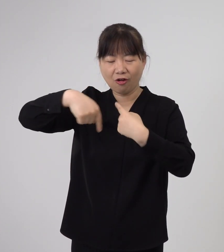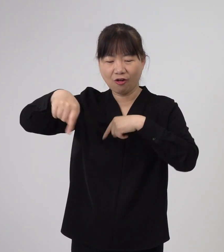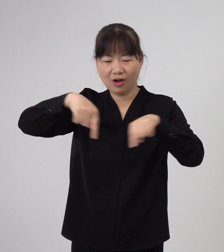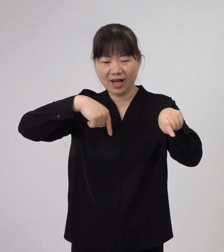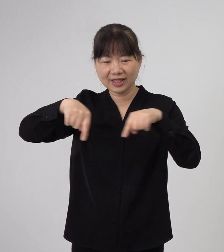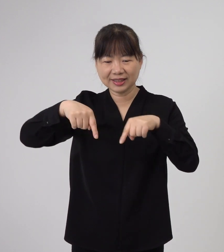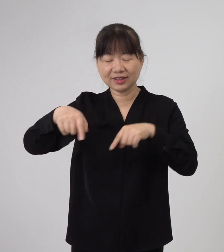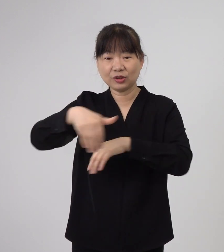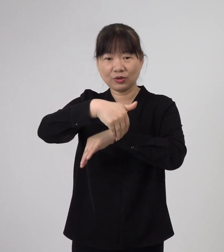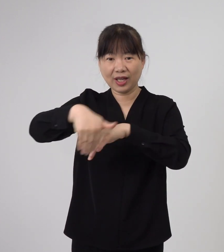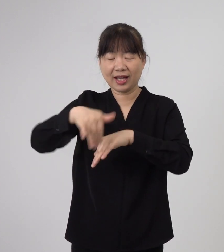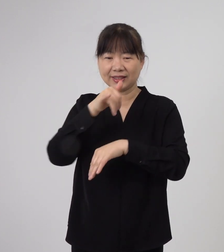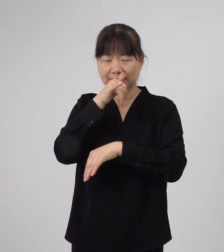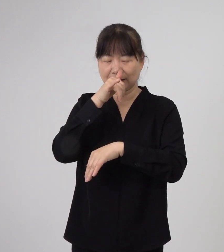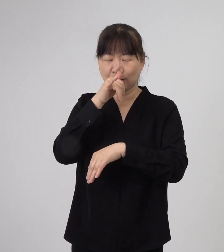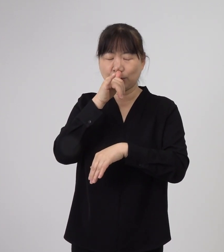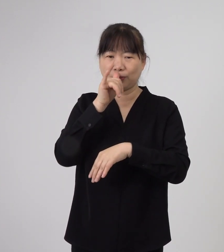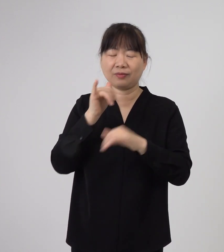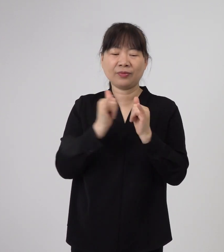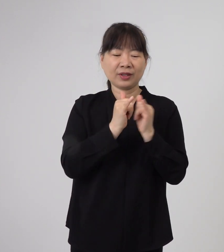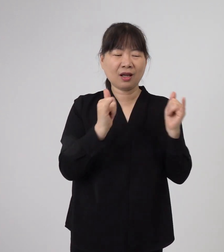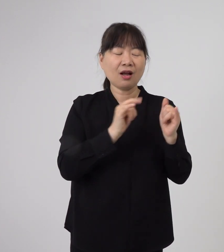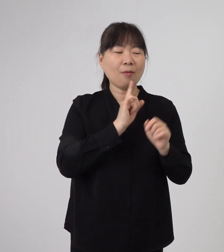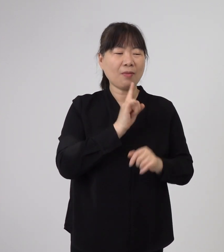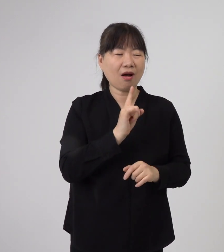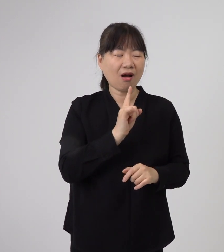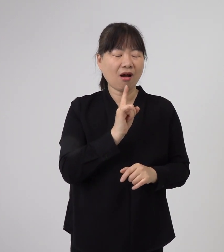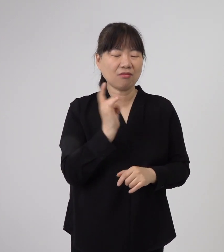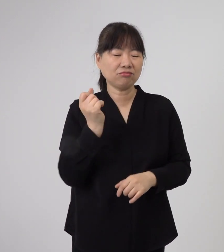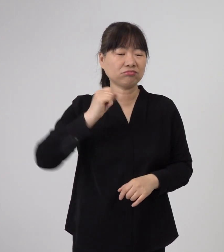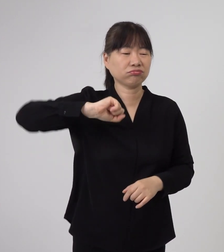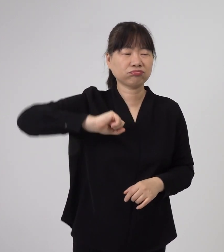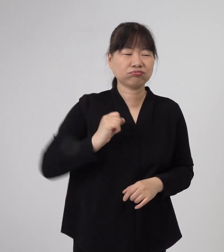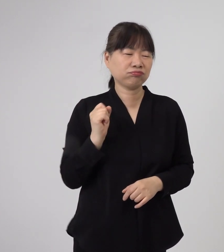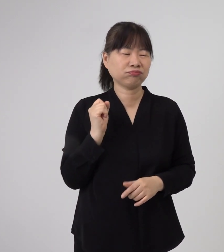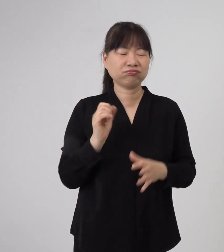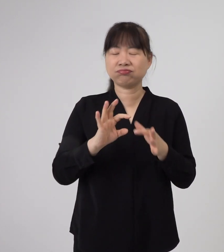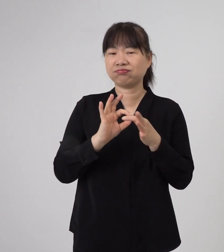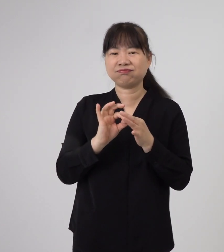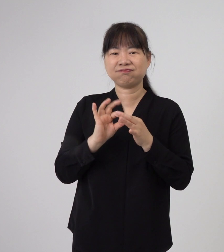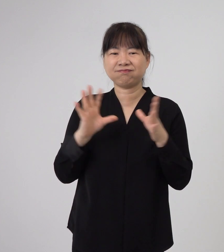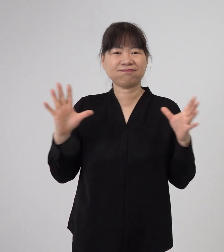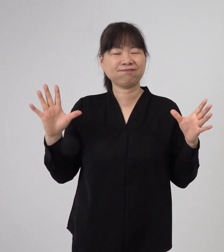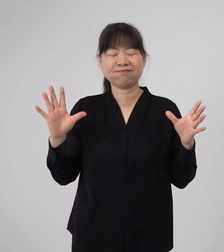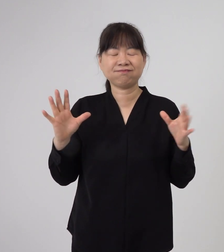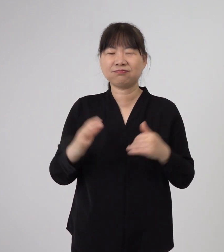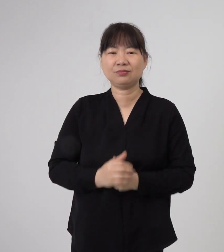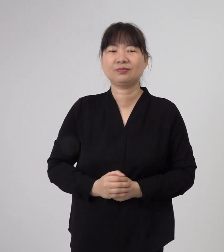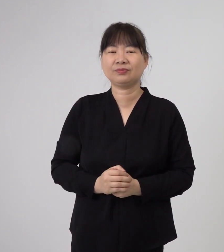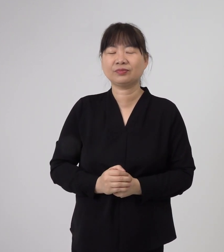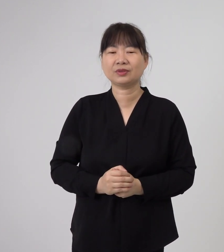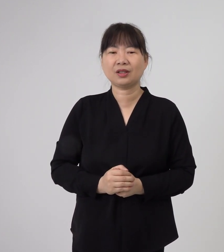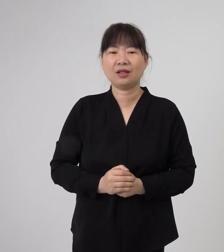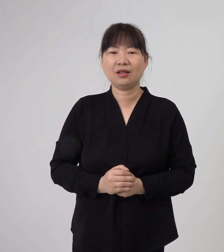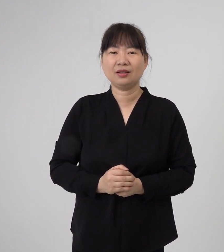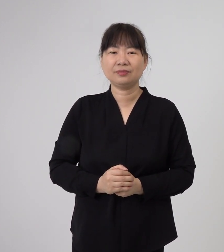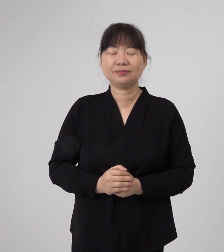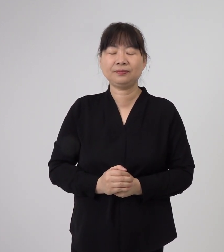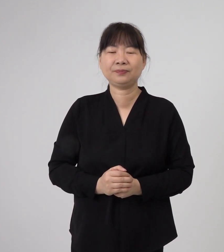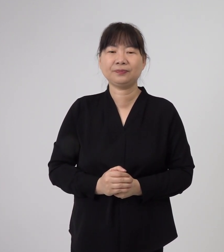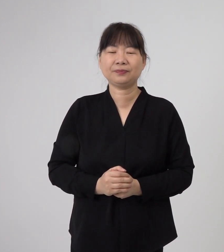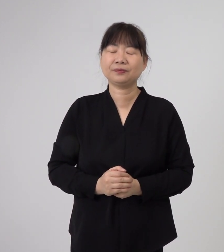운영계획입니다. 인간이 말 듣고 안 듣고 순종하고 안 하고 여지에 따라서 하나님의 계획이 이렇게 바뀌었다